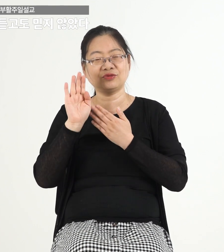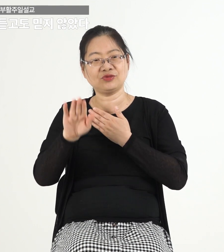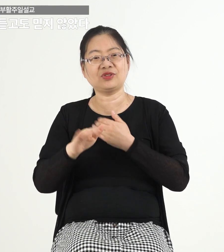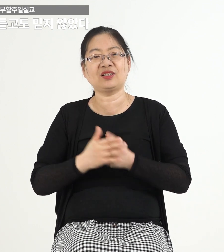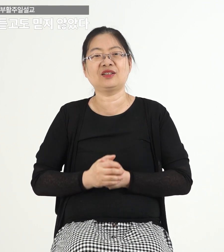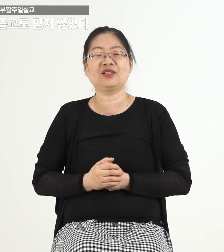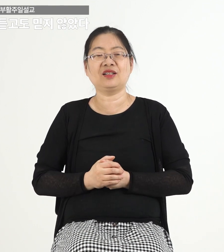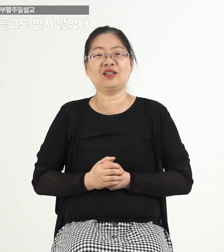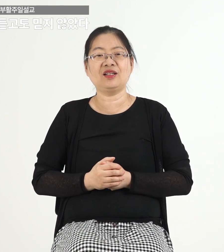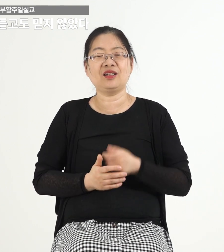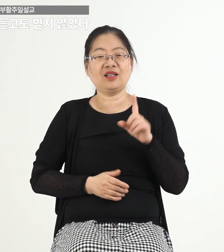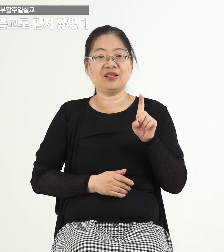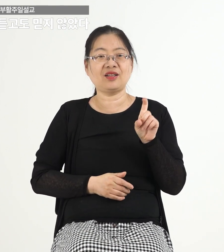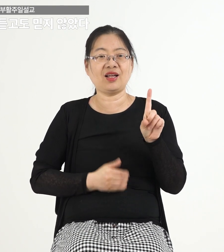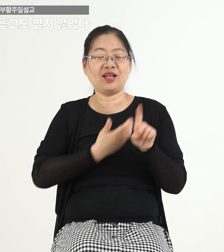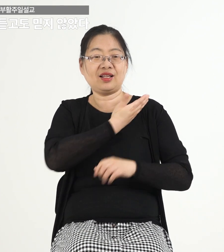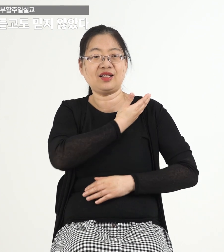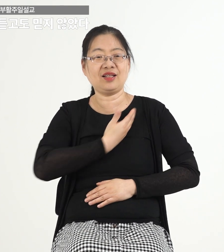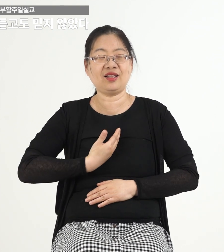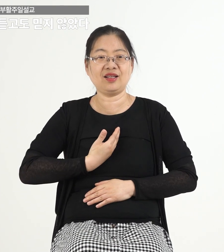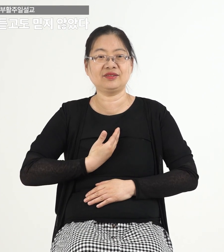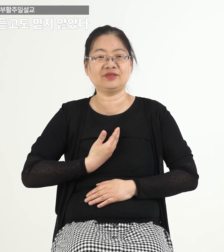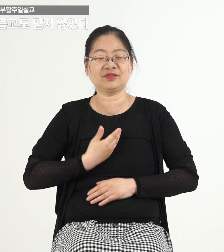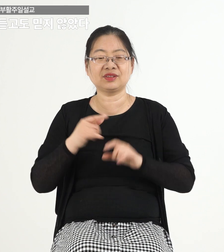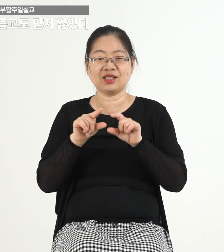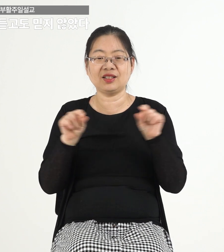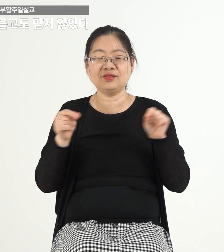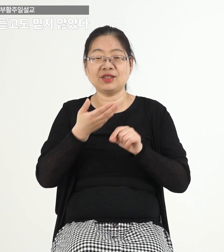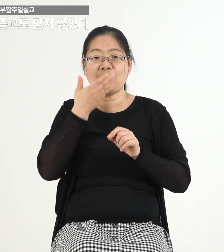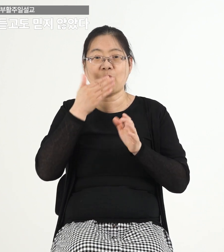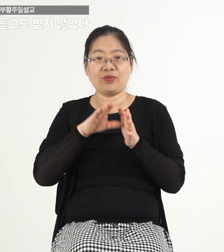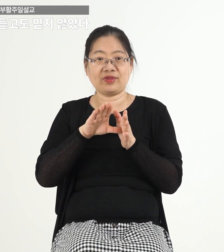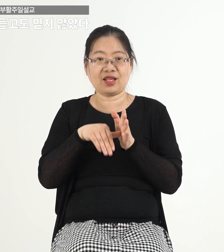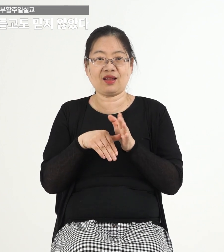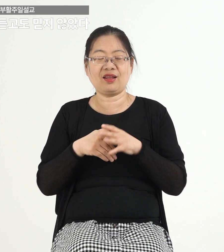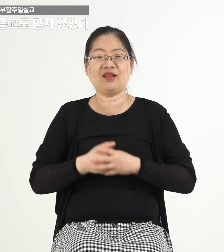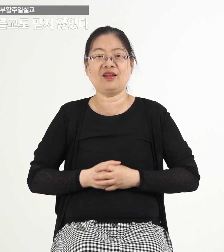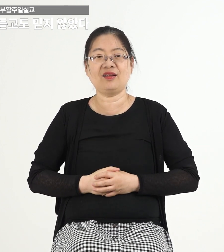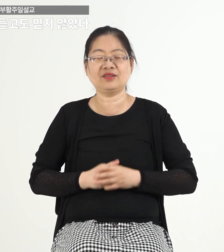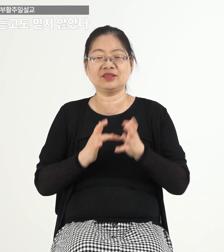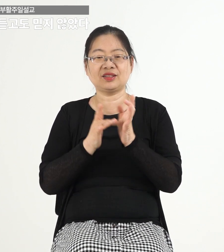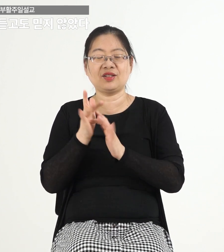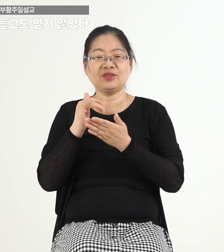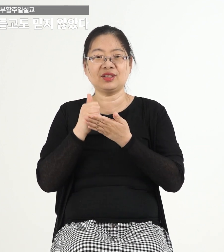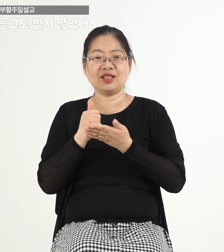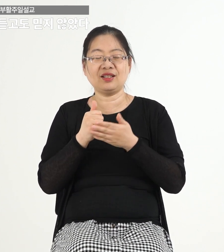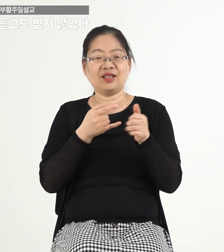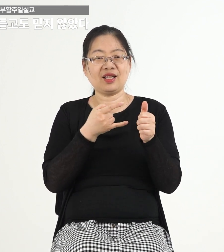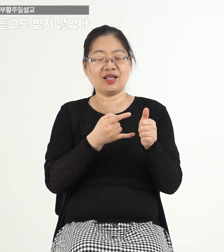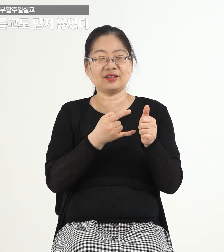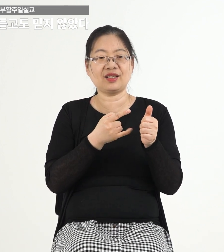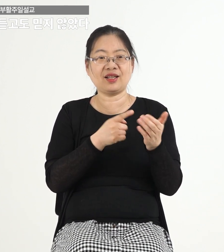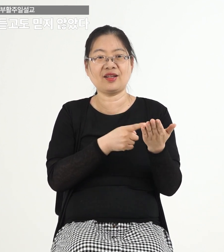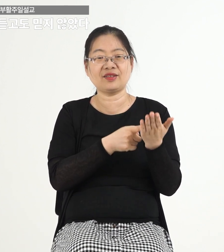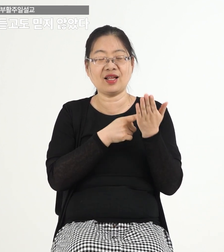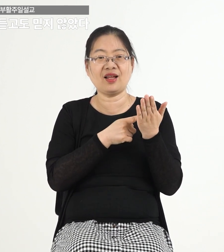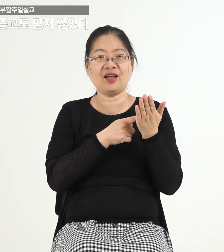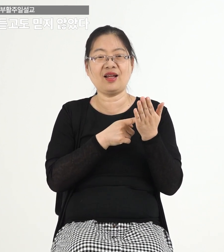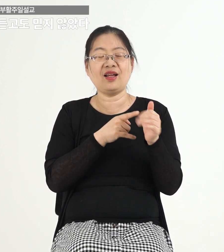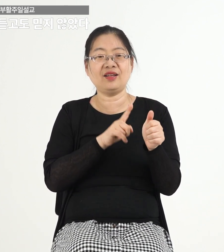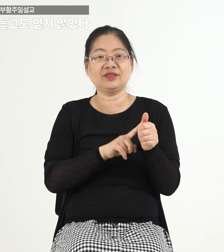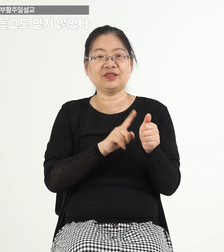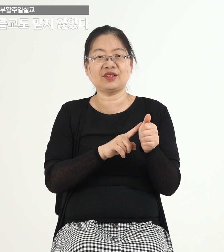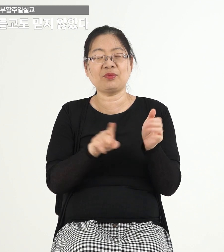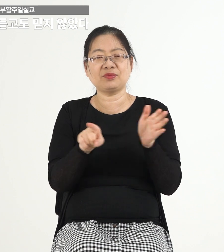후에 11 제자가 음식 먹을 때에 예수께서 그들에게 나타나사